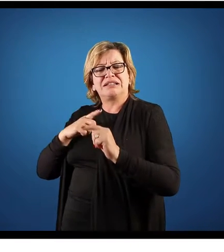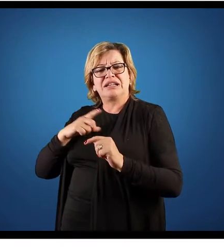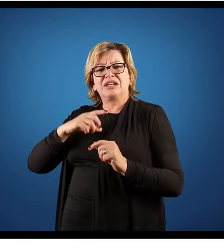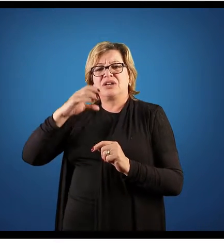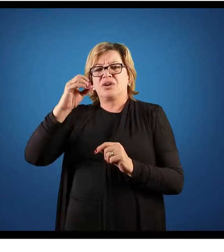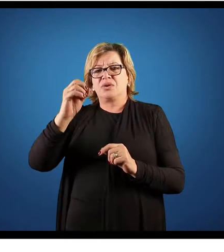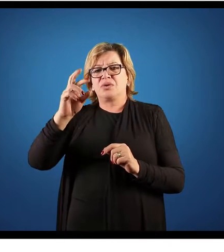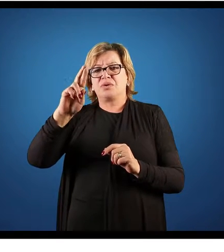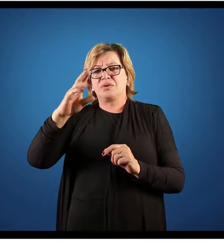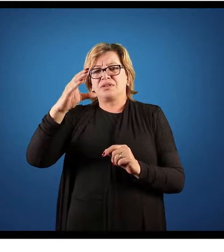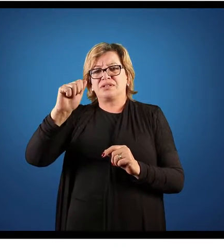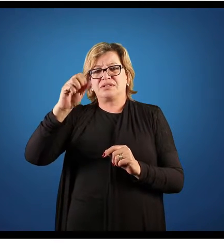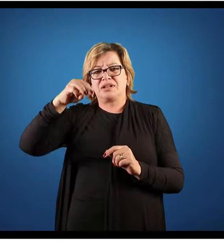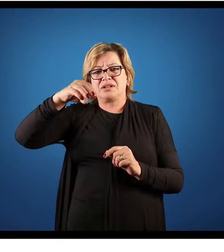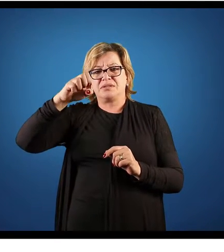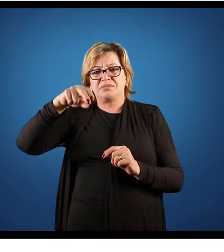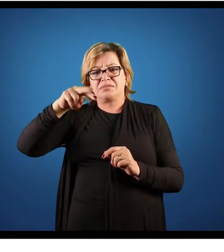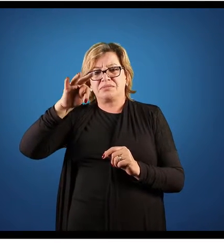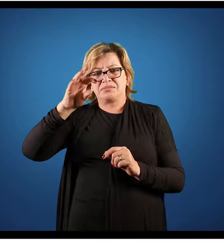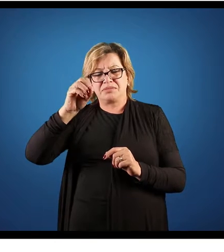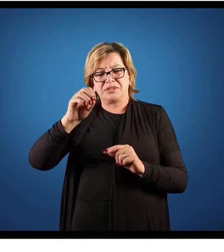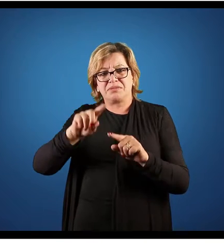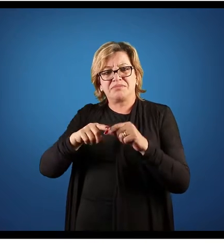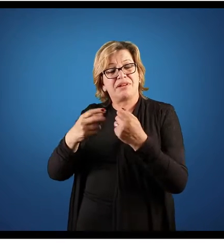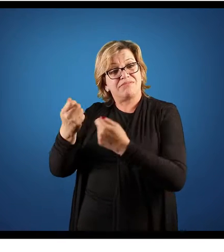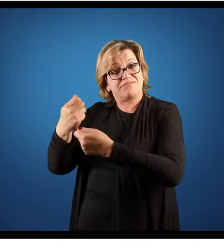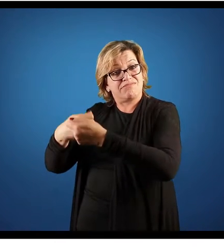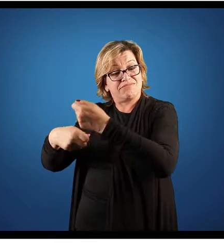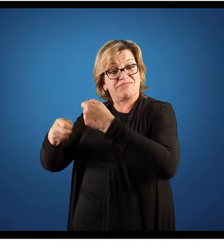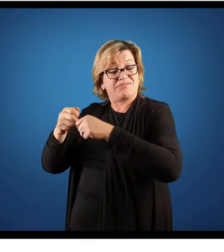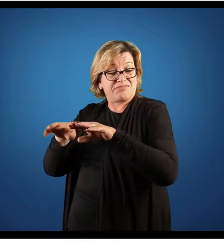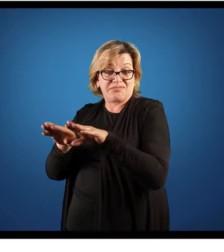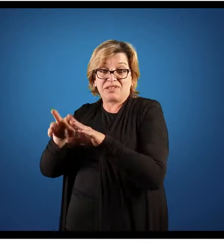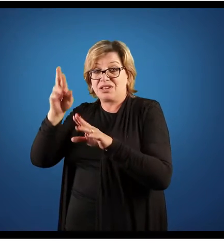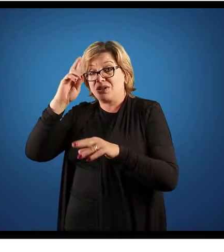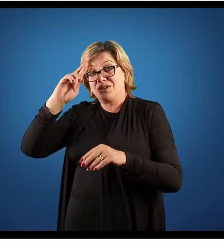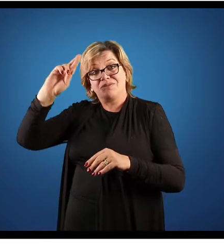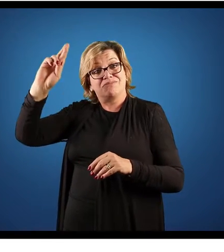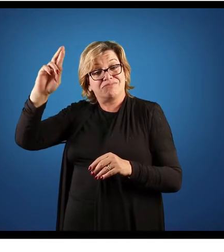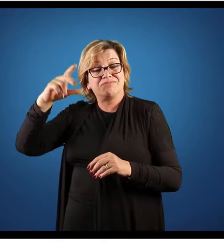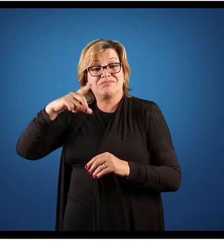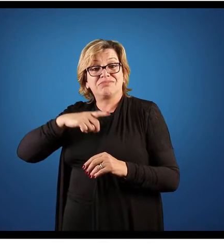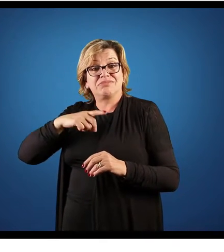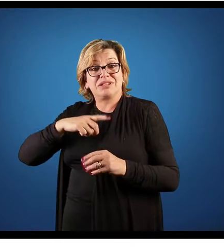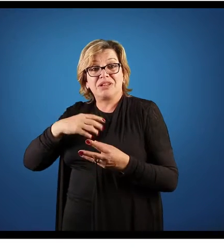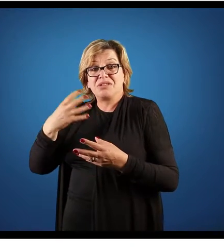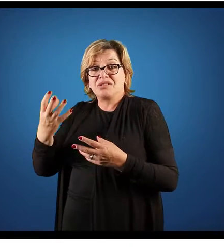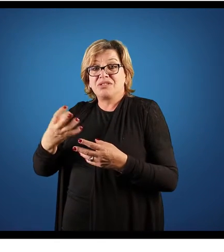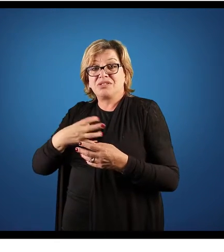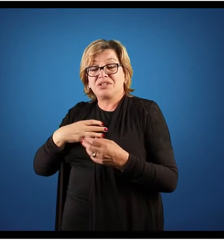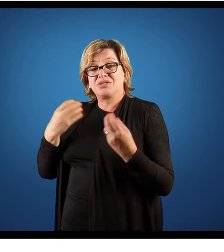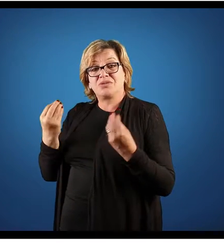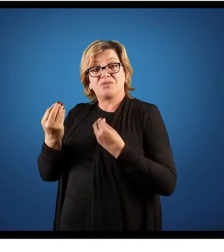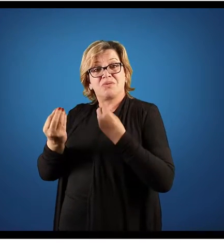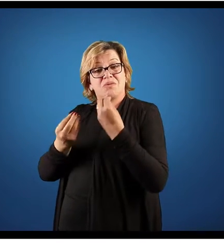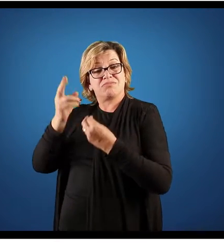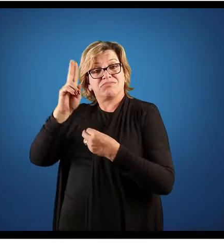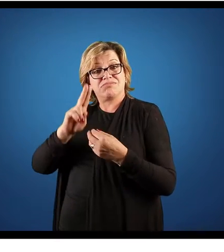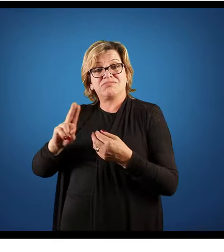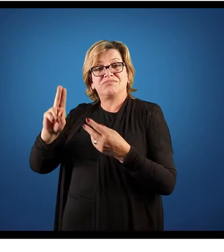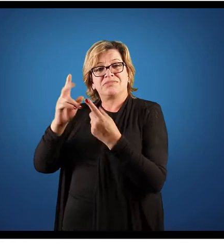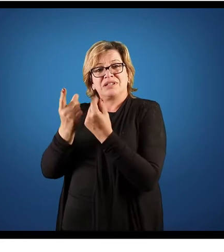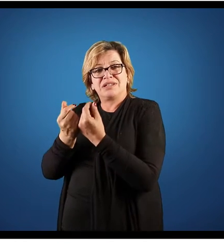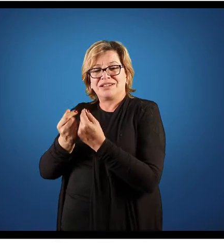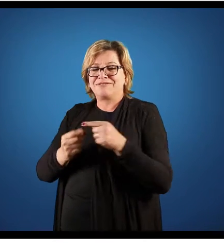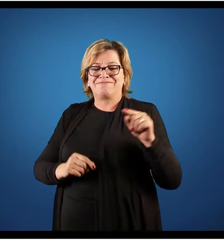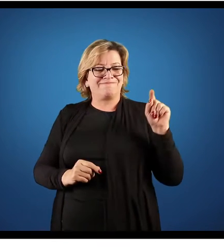né mas o o administrador o proprietário da sua organização ele tem a forma que ele pode aplicar esses recursos na administração